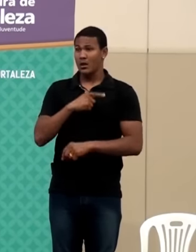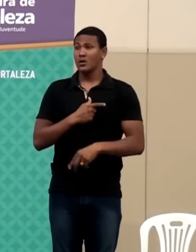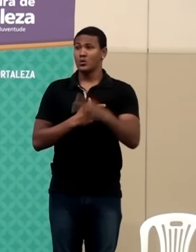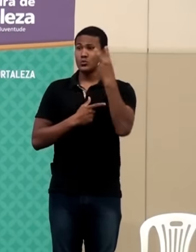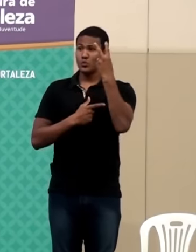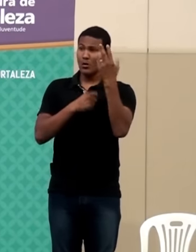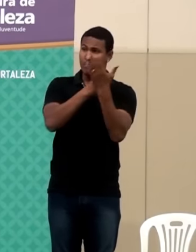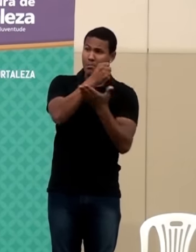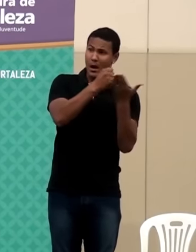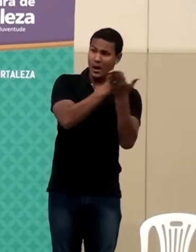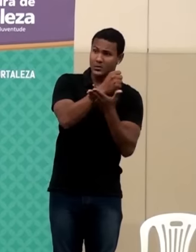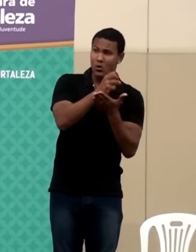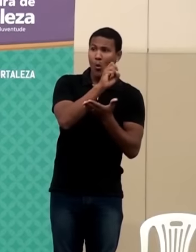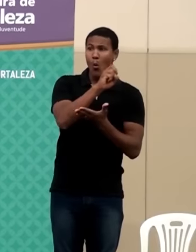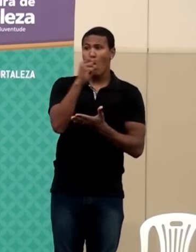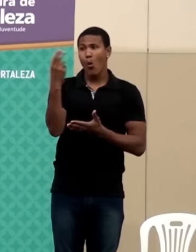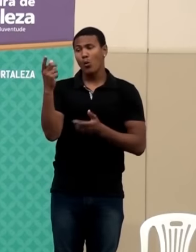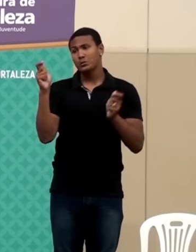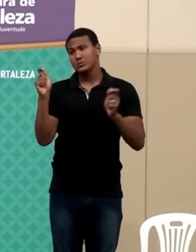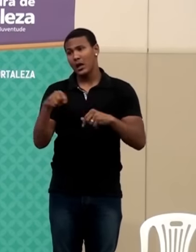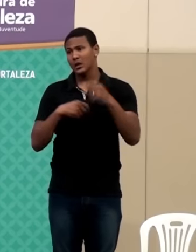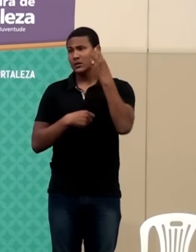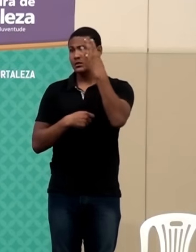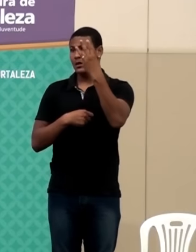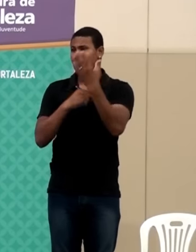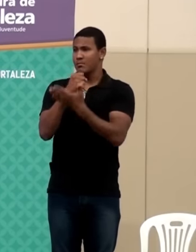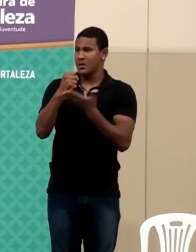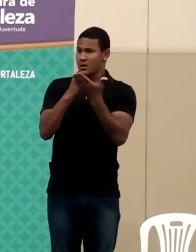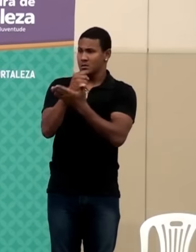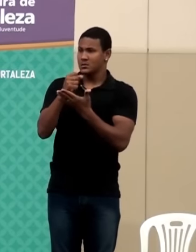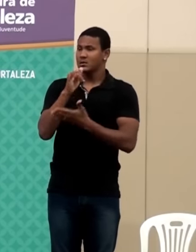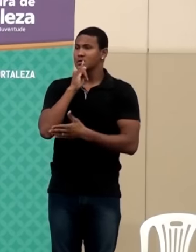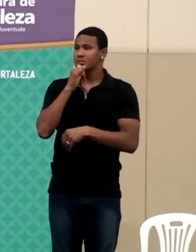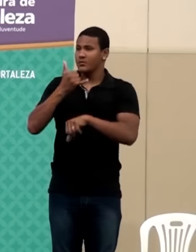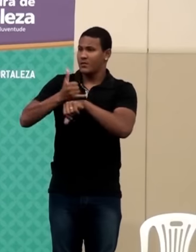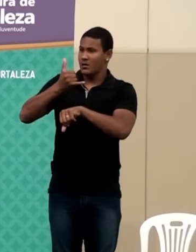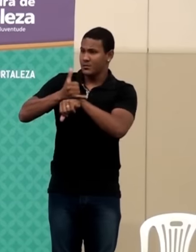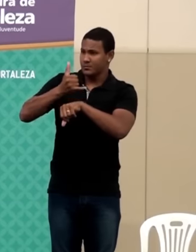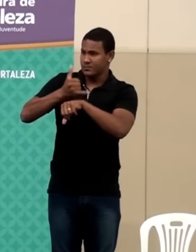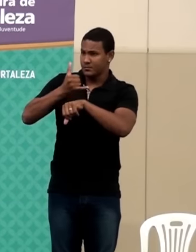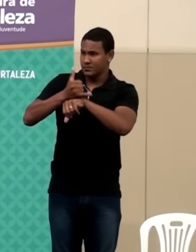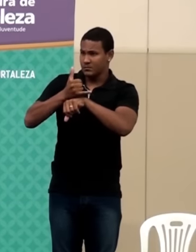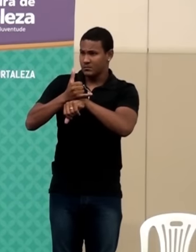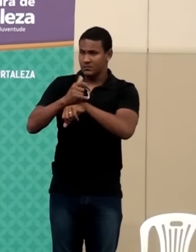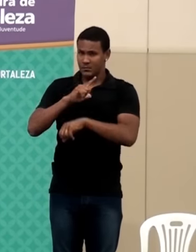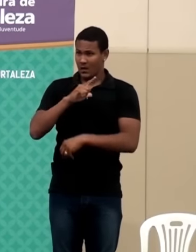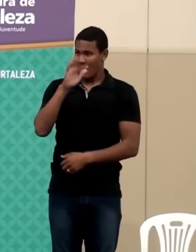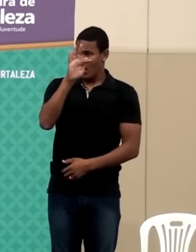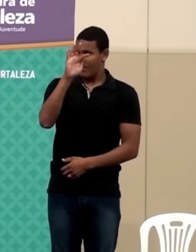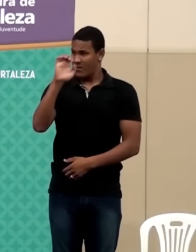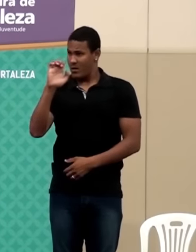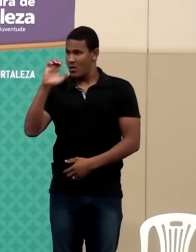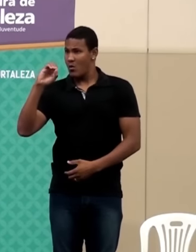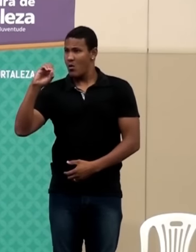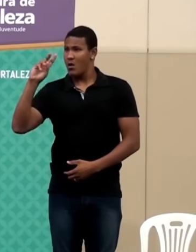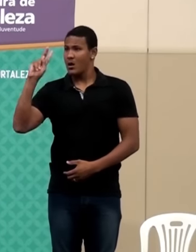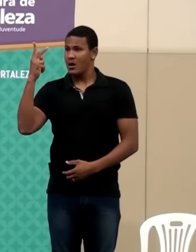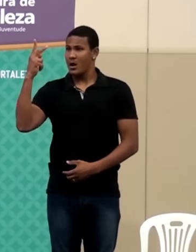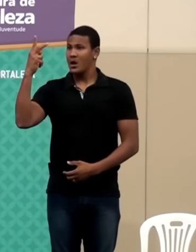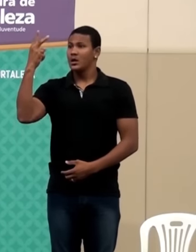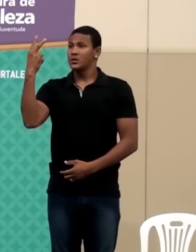manganês forma até 3 bases. Por exemplo, o ferro, ele vai formar o